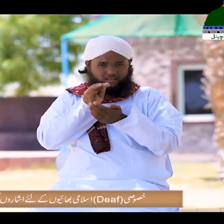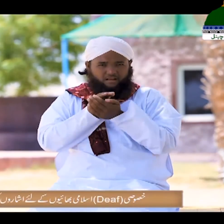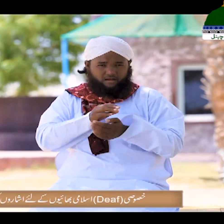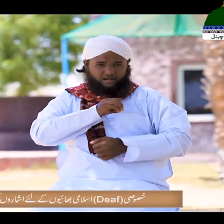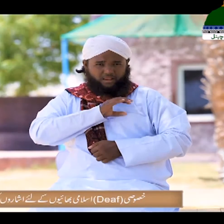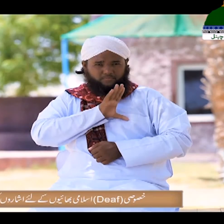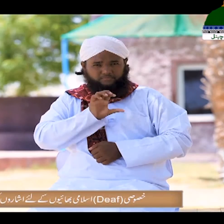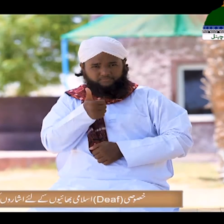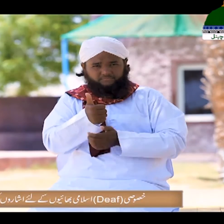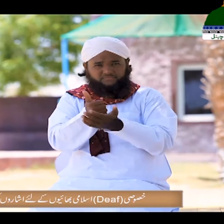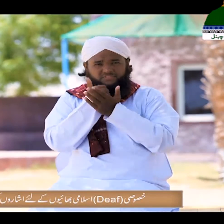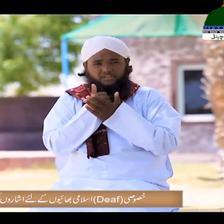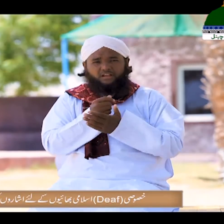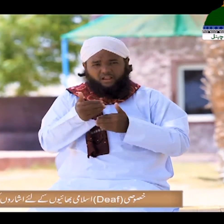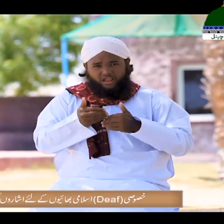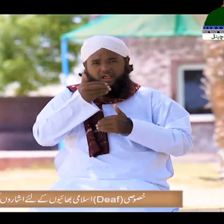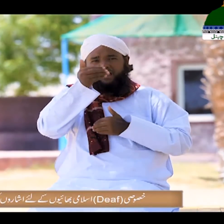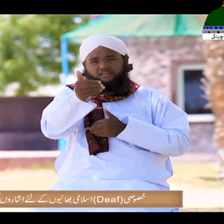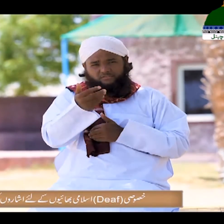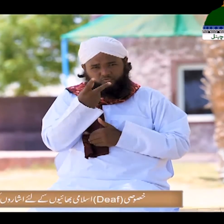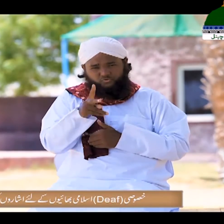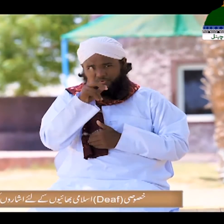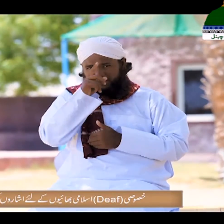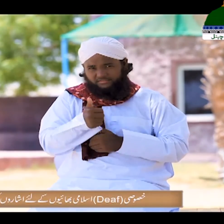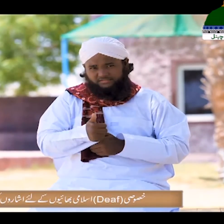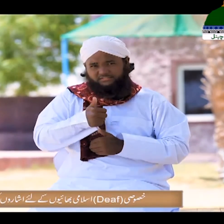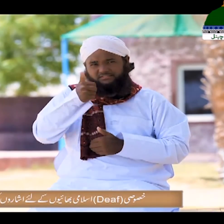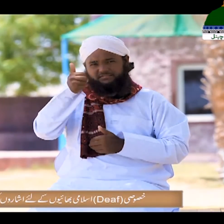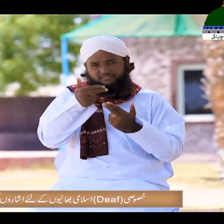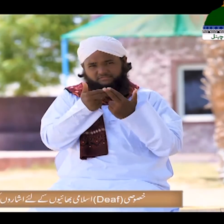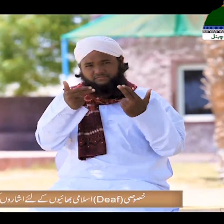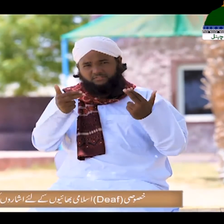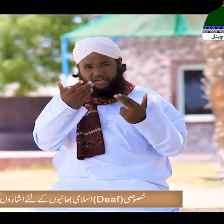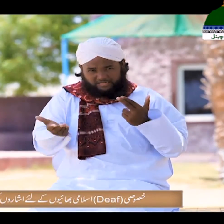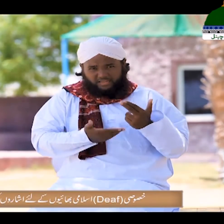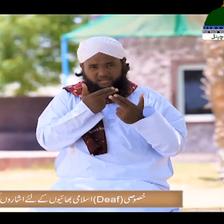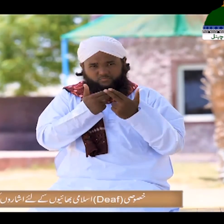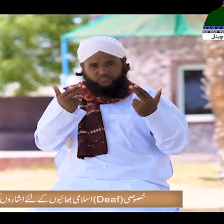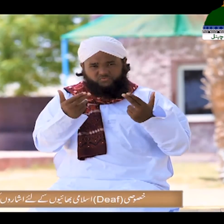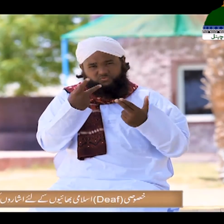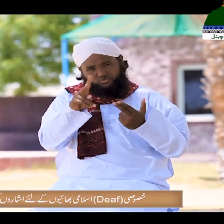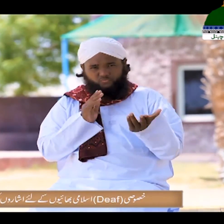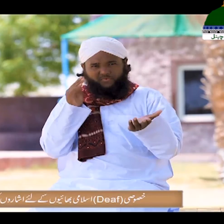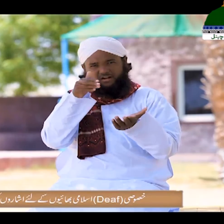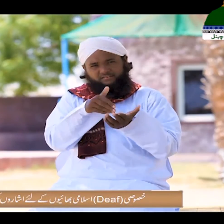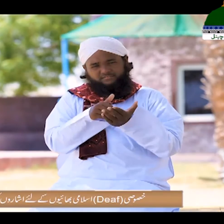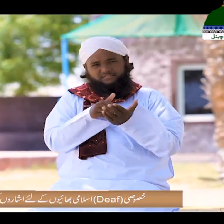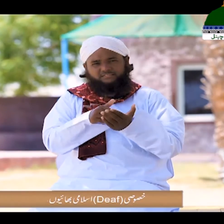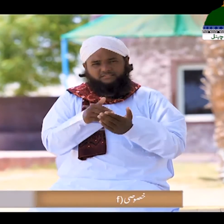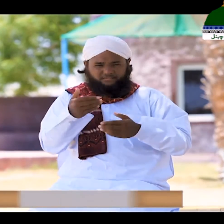ہمیں عمل کی توفیق عطا فرمائے۔ آئندہ سلسلے میں انشاءاللہ کسی اور موضوع کے ساتھ دوبارہ حاضر ہوں گے۔